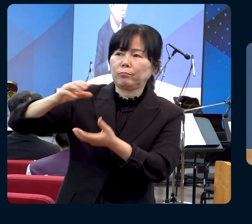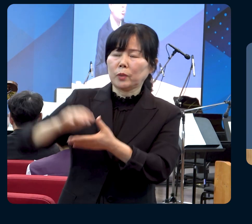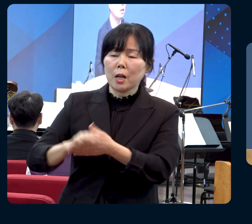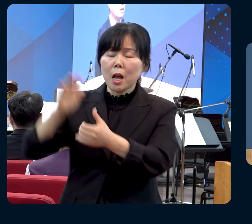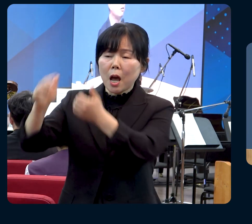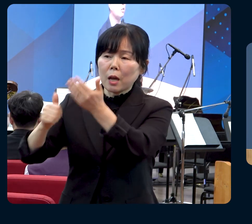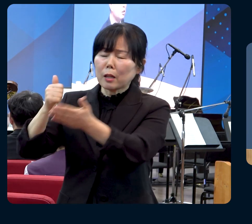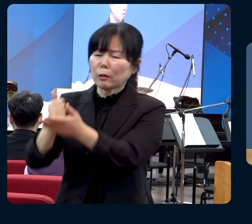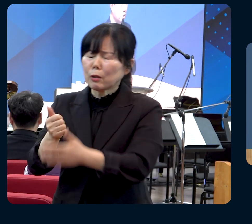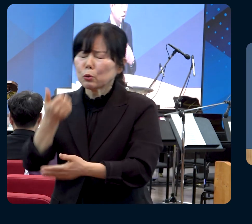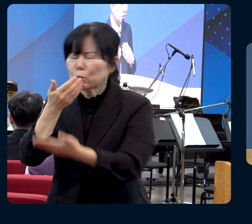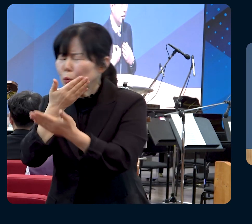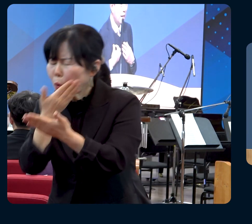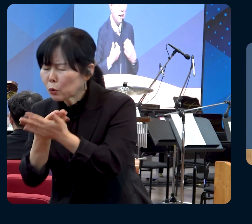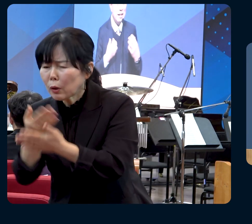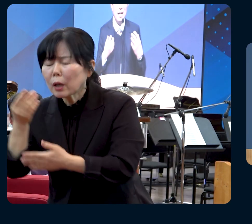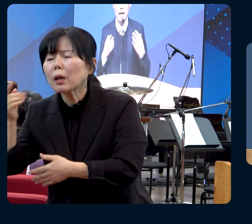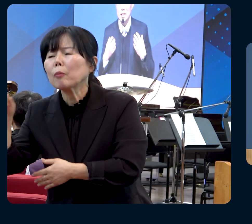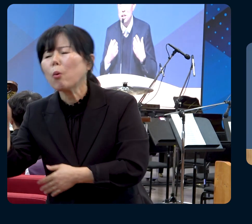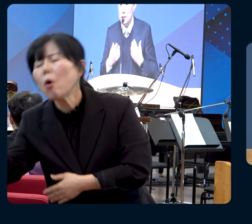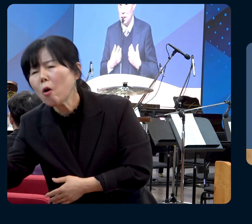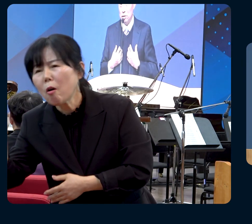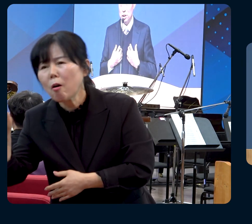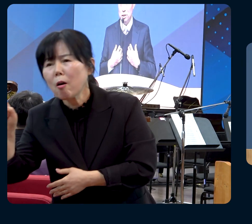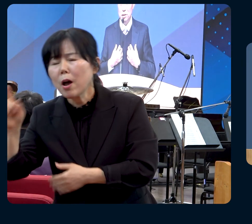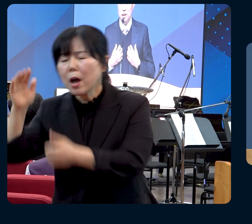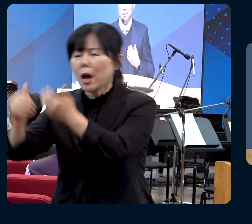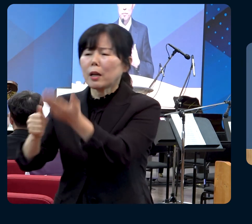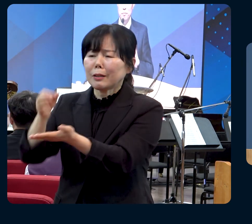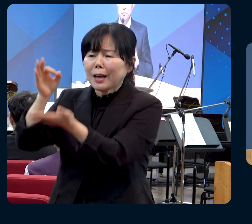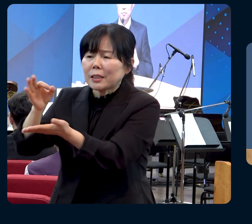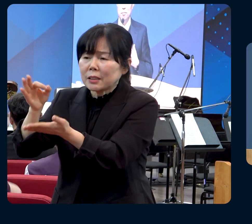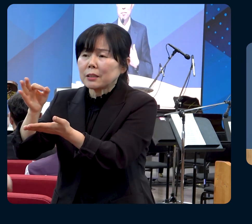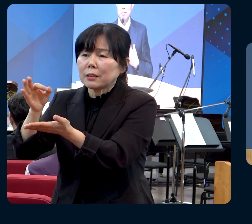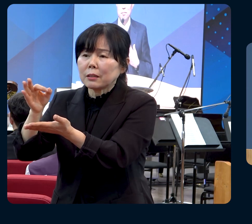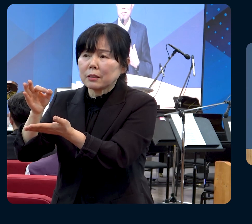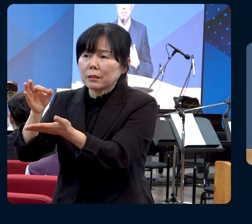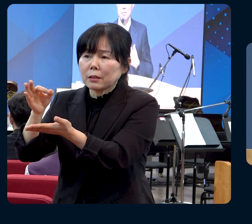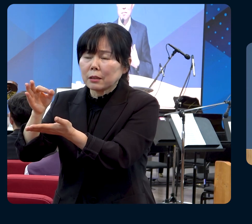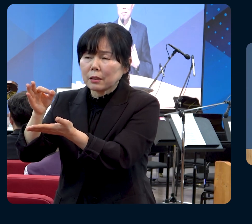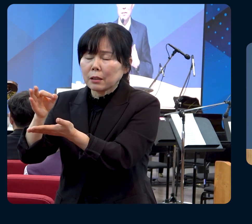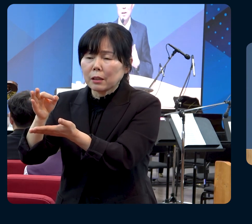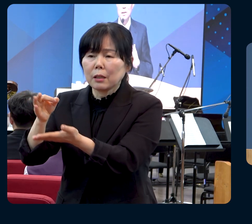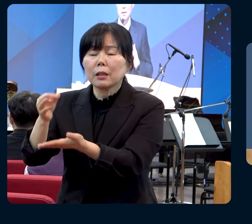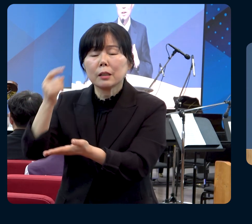가장 소중하게 여기시는지, 가장 가치 있게 여기시는지